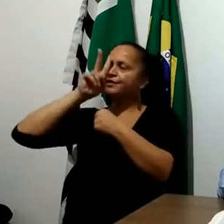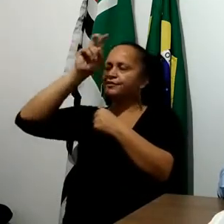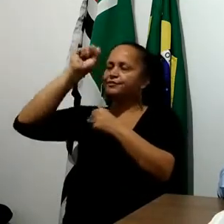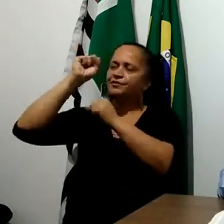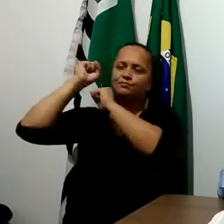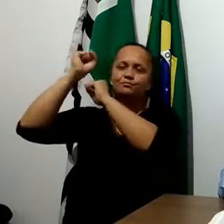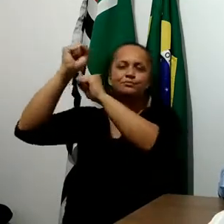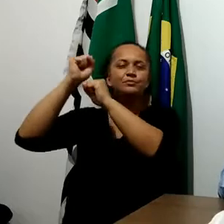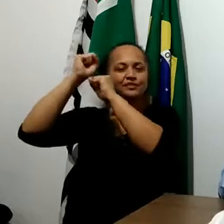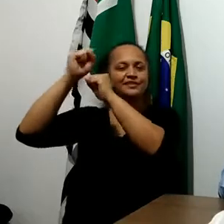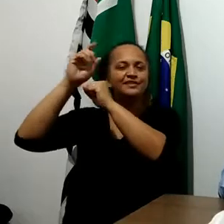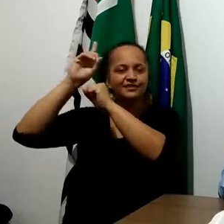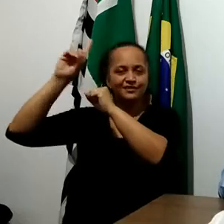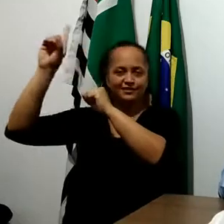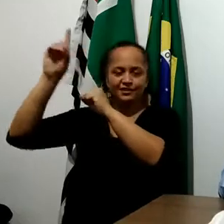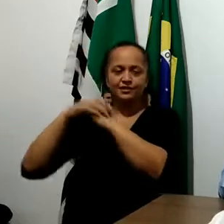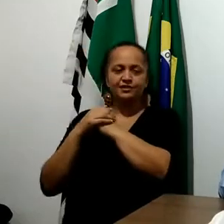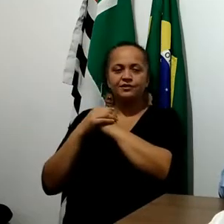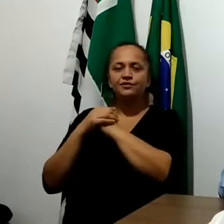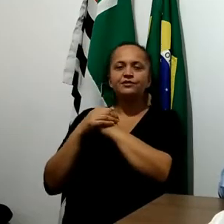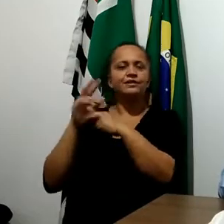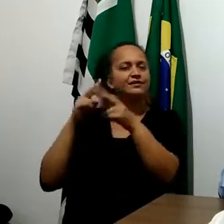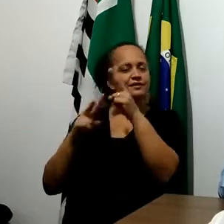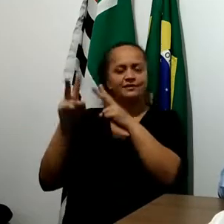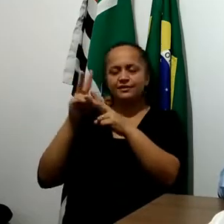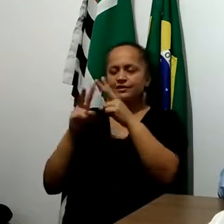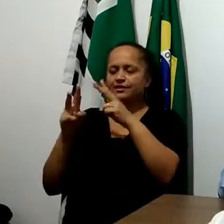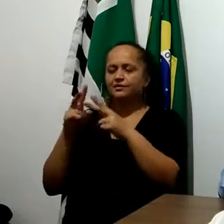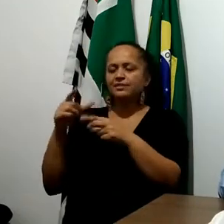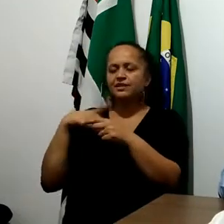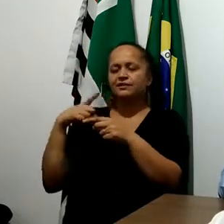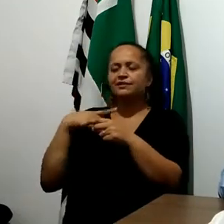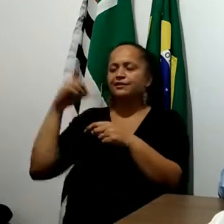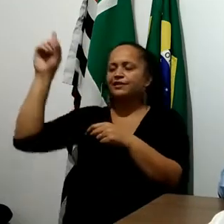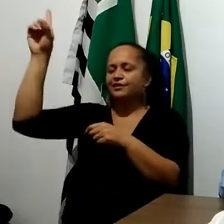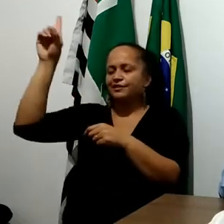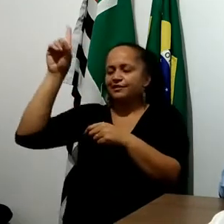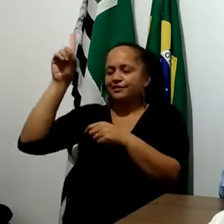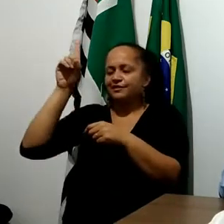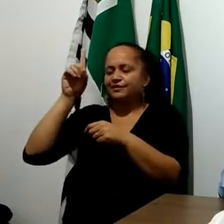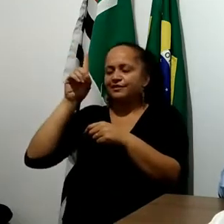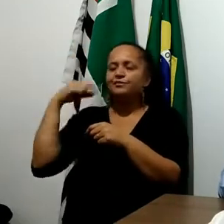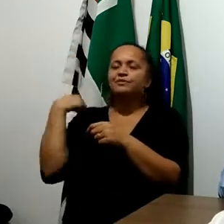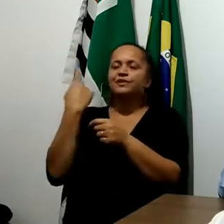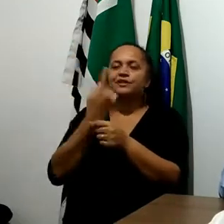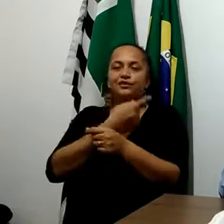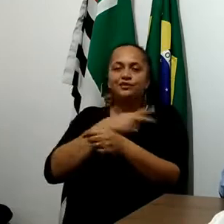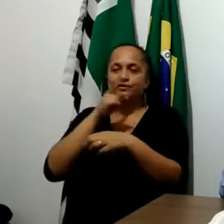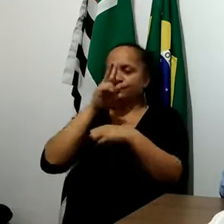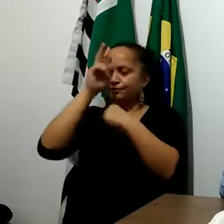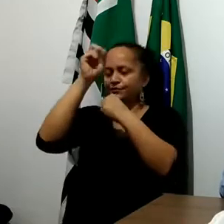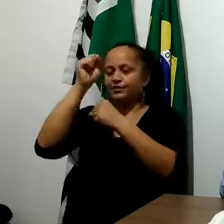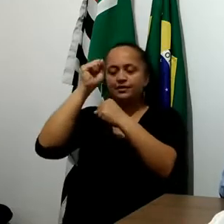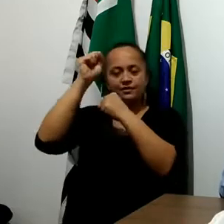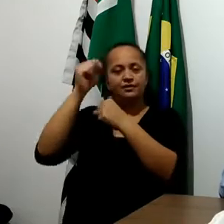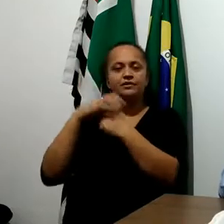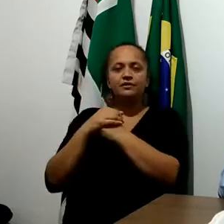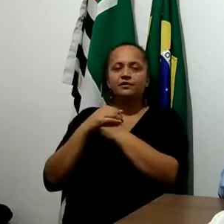poder. Revesti-vos de toda a armadura de Deus, para poderes ficar firmes contra